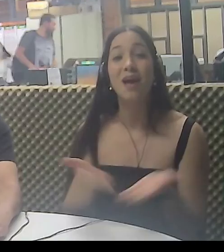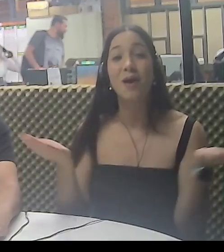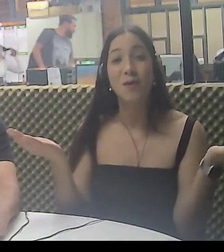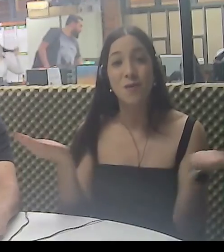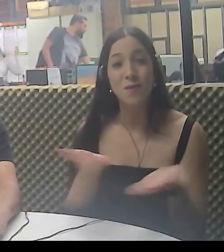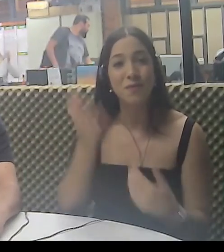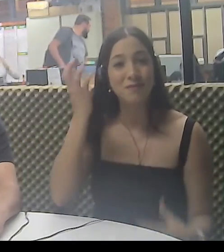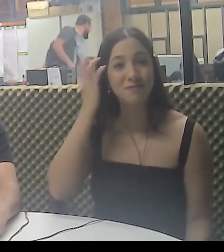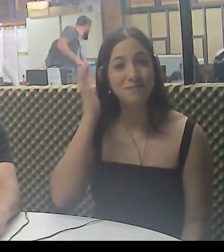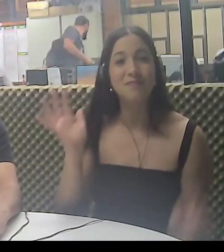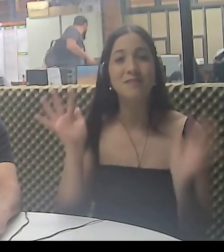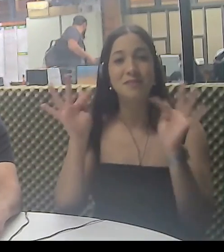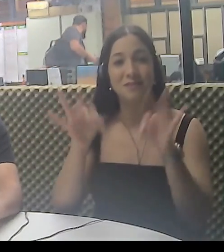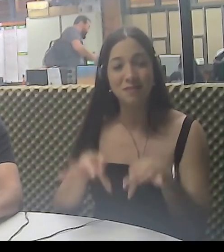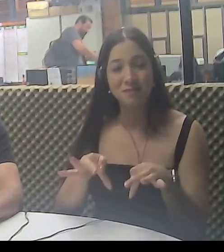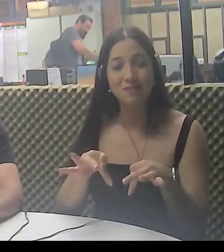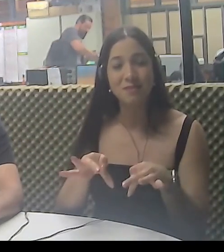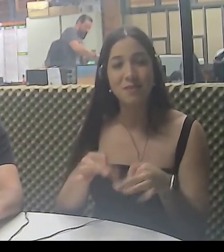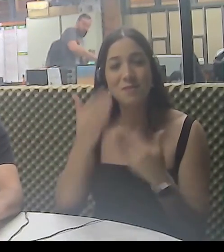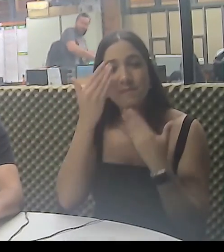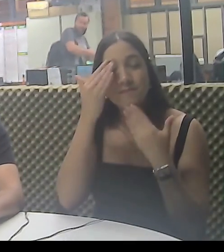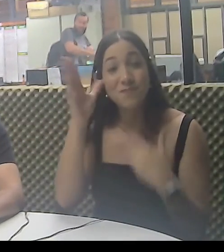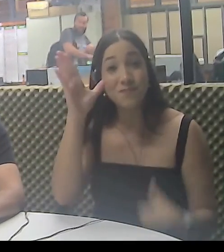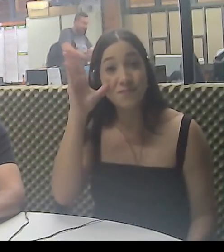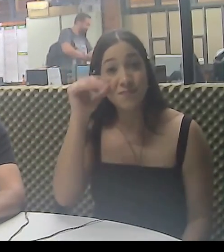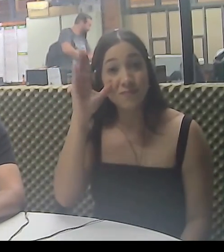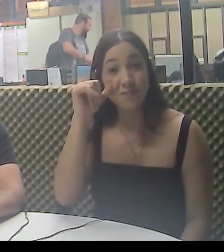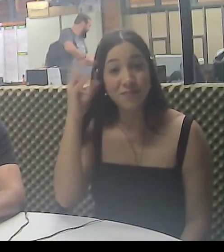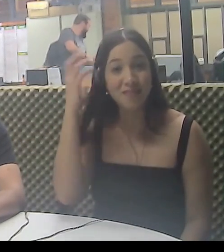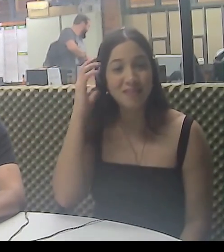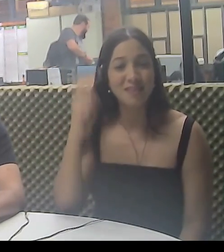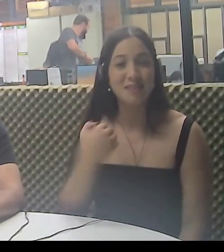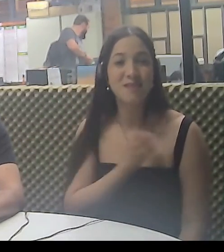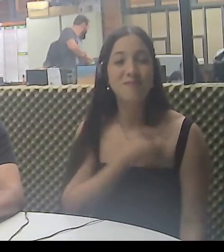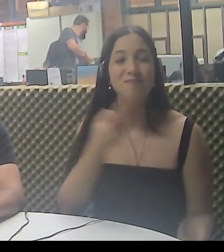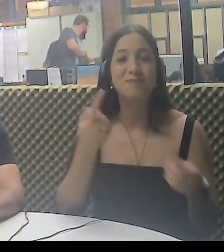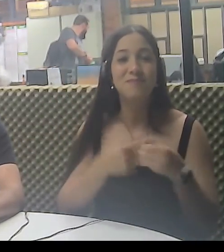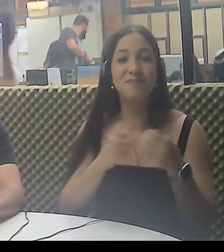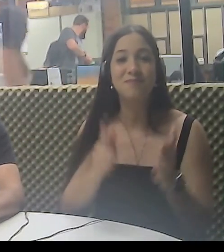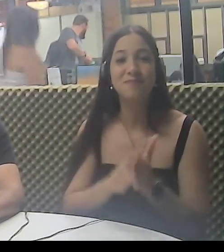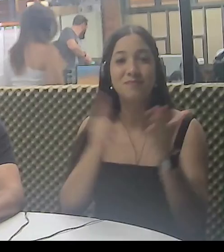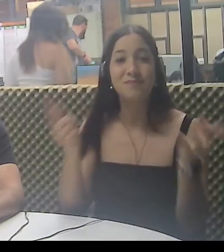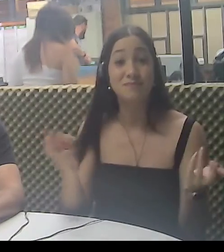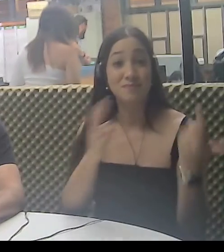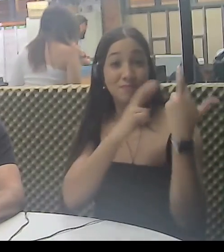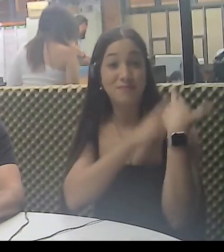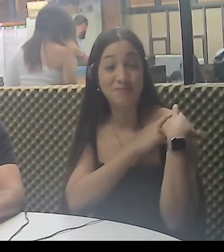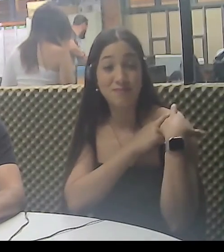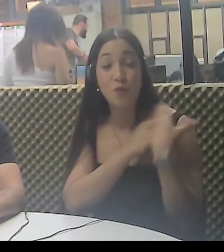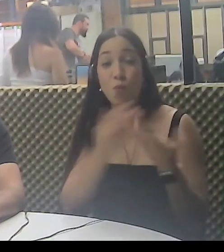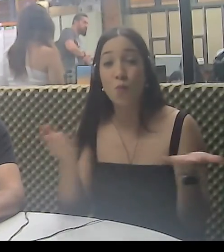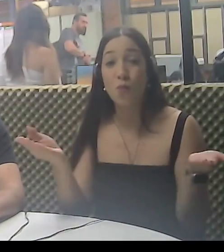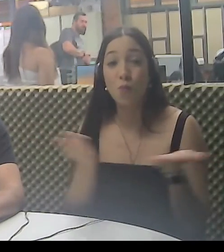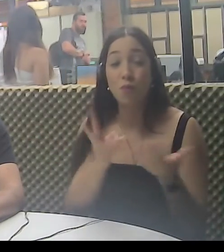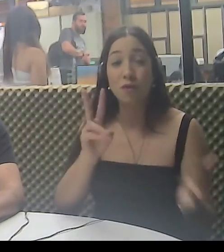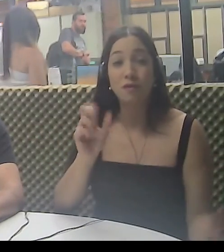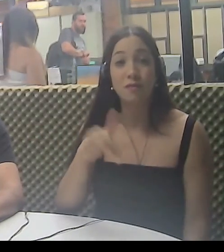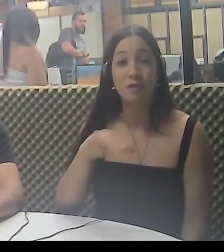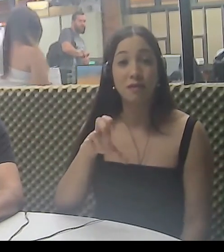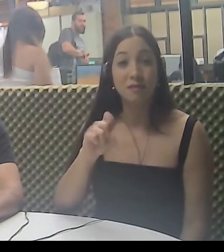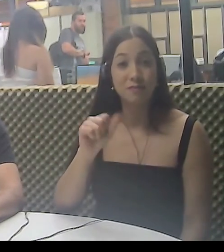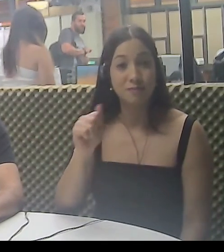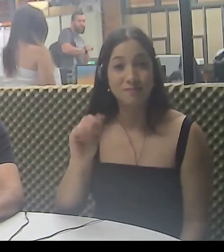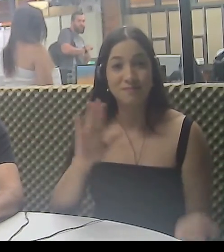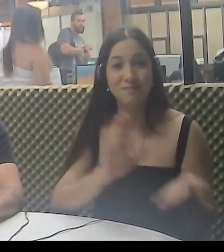notícias. E a edição de hoje fica por aqui. Obrigado pela sua audiência, Rádio Nossa Cidade. Jornalista responsável pela edição, Vanessa